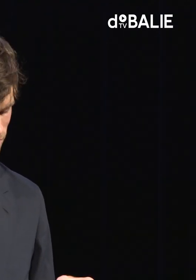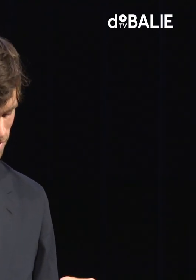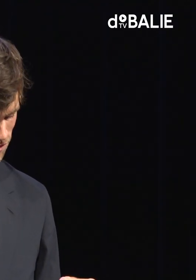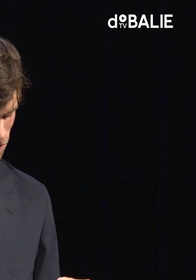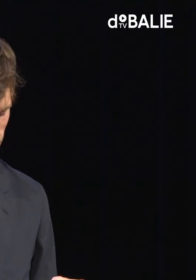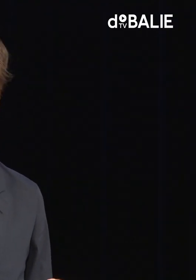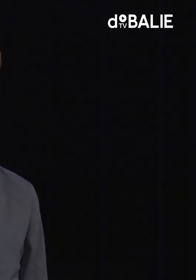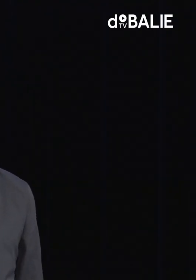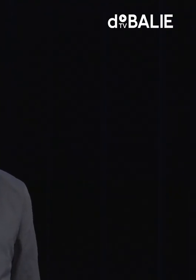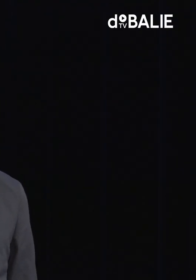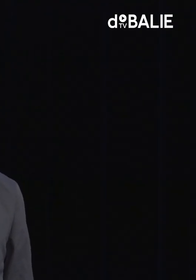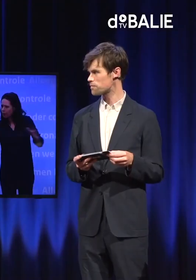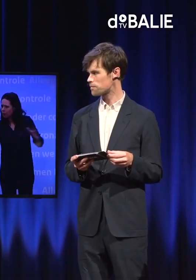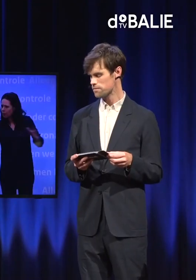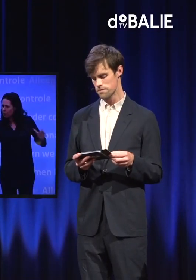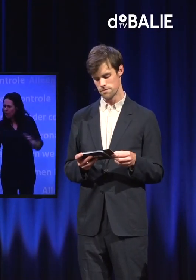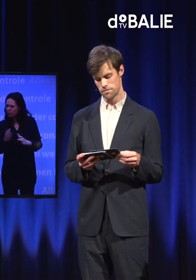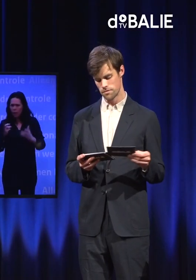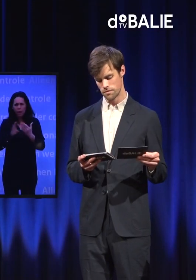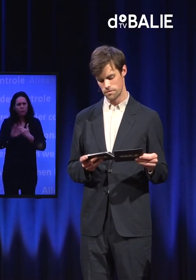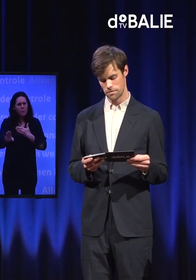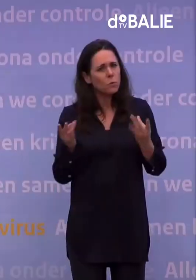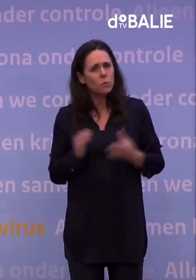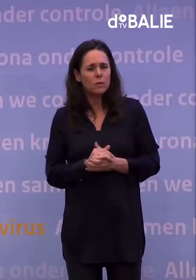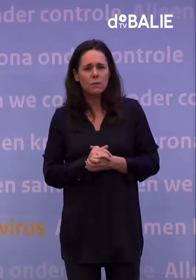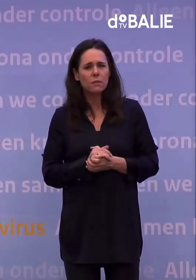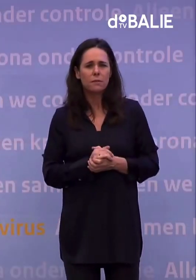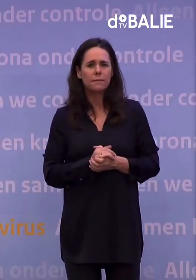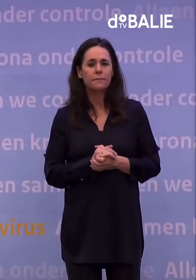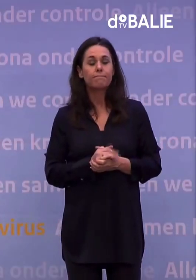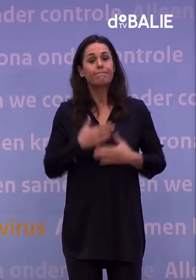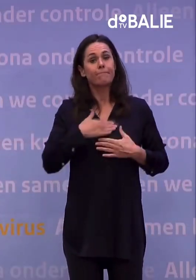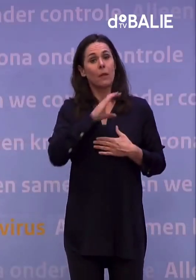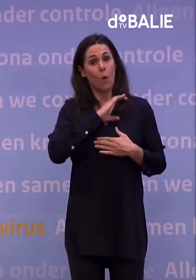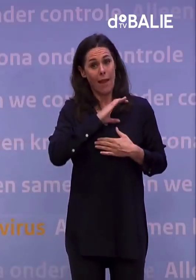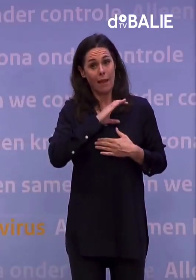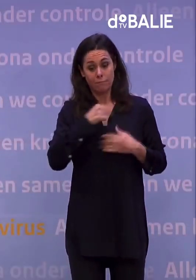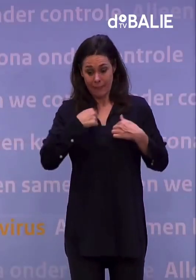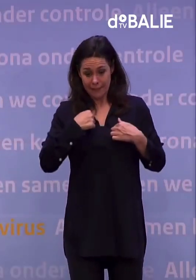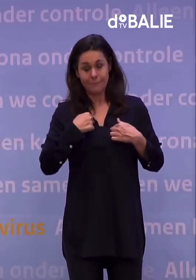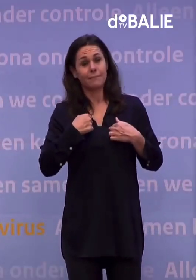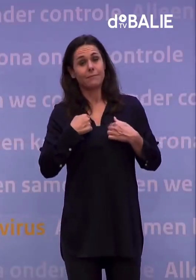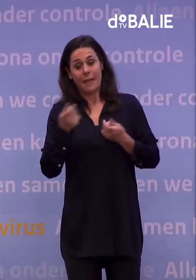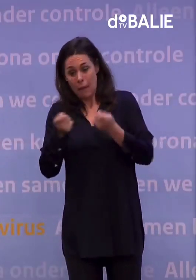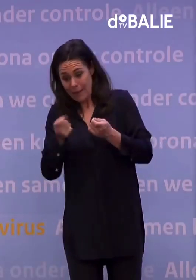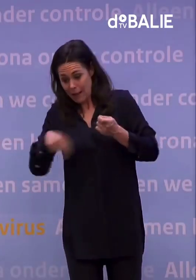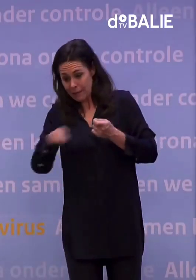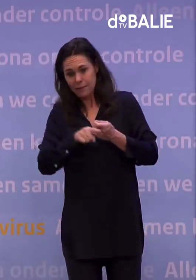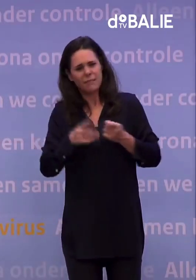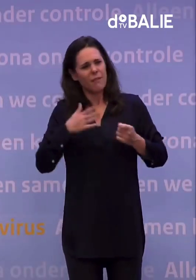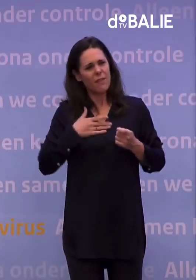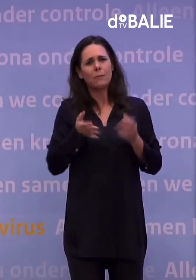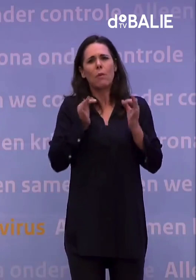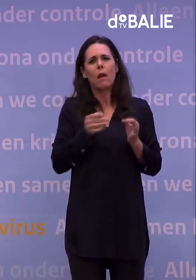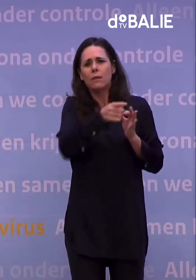jongeren van ons land. Mijn collega's in het kabinet en ikzelf, wij vinden het belangrijk dat juist jullie